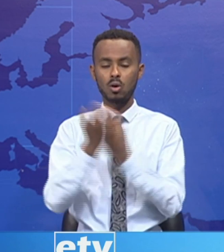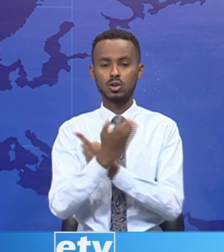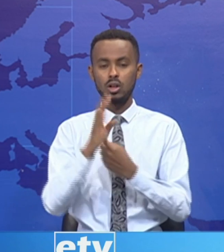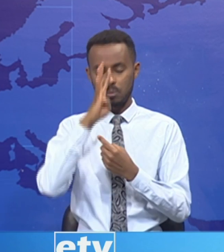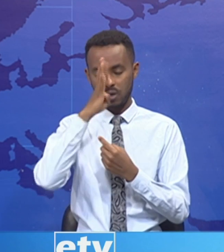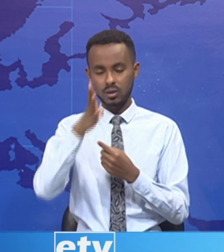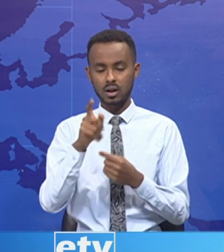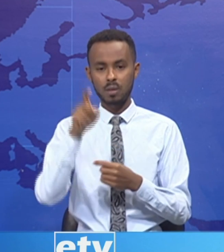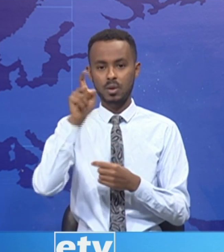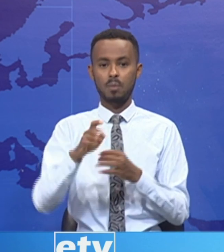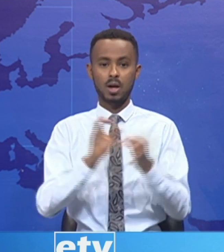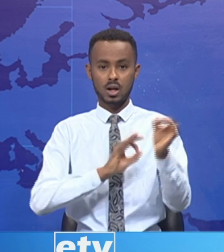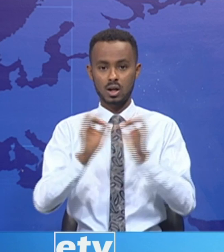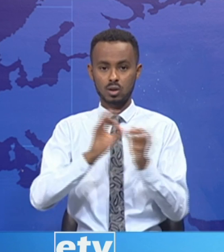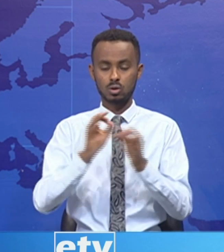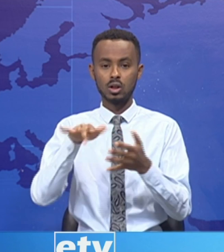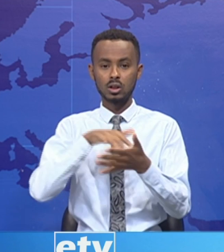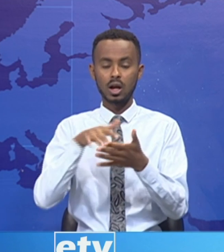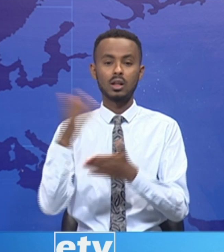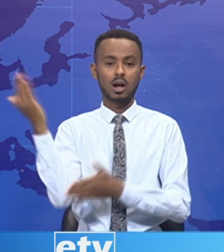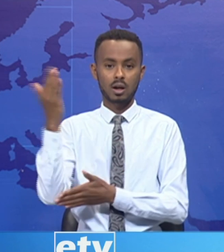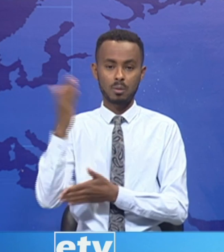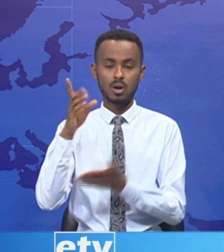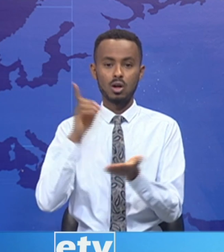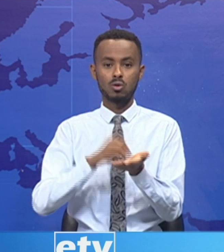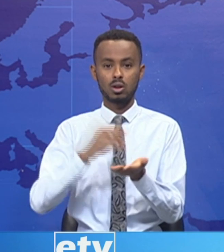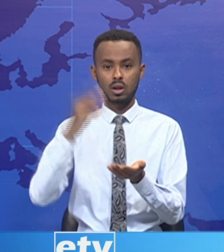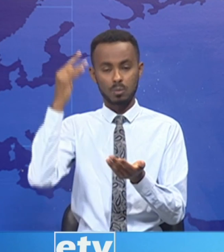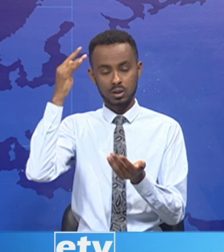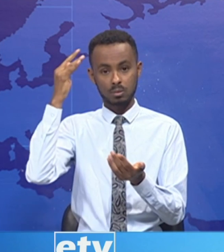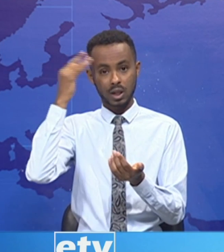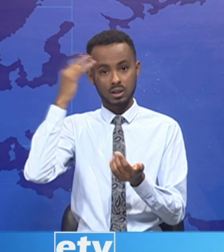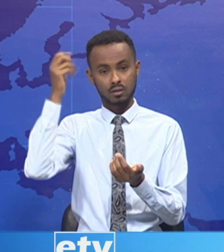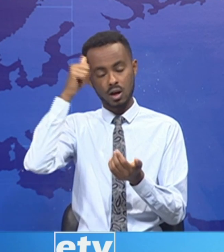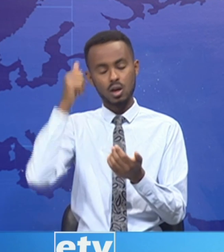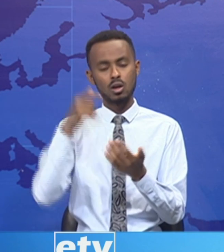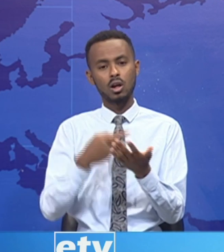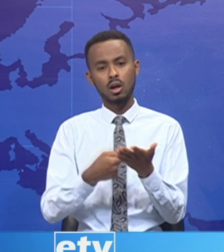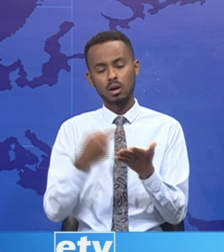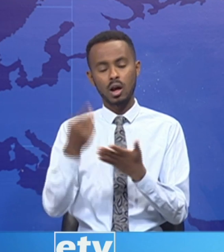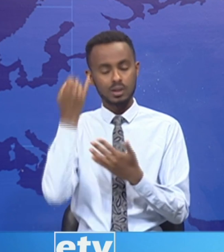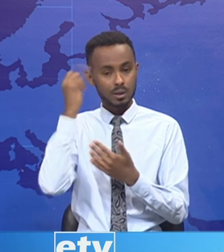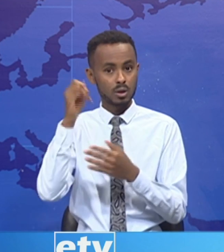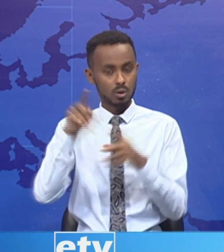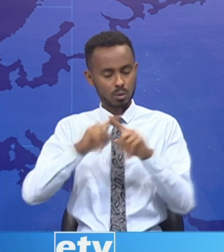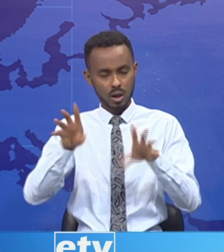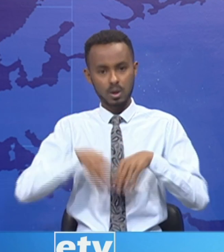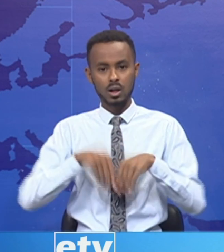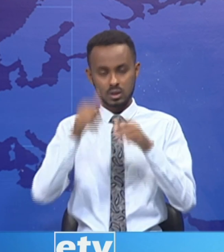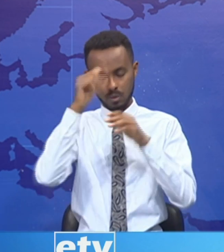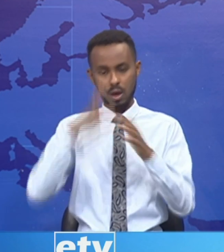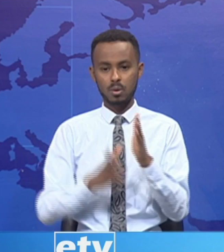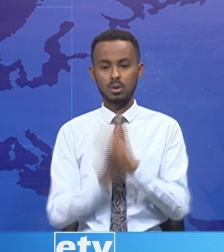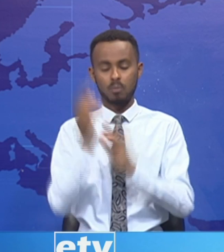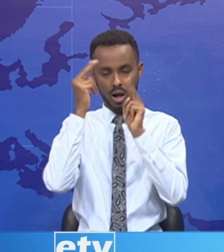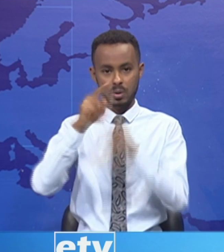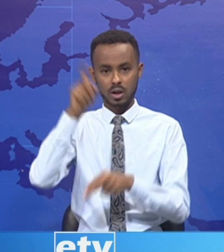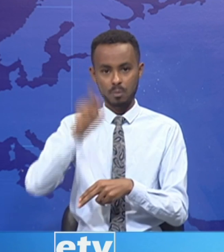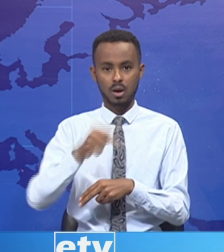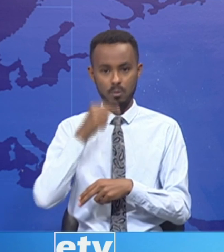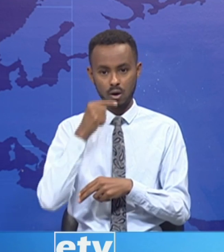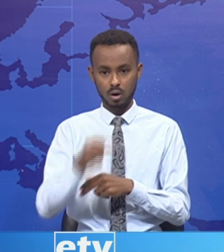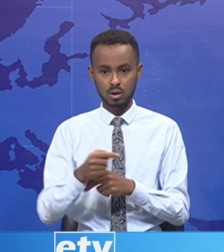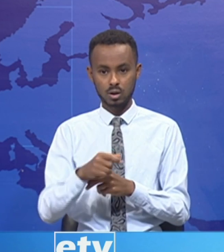መፍጠር እንደሚገባ የገለጹት ጥናት አቅራቢው ዶክተር መሰንበት አሰፋ የሀሳብ ልዩነትን መቀበልና ሰብአዊ መብትን ማክበር ይገባል